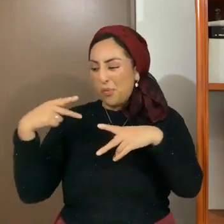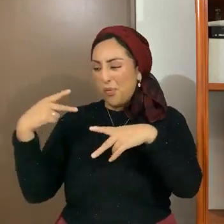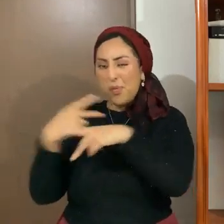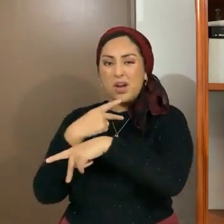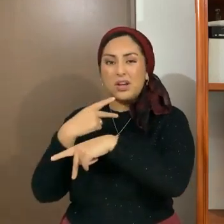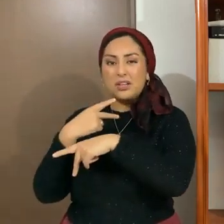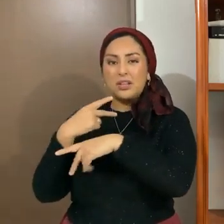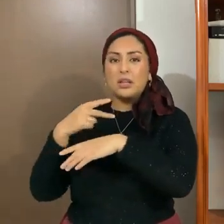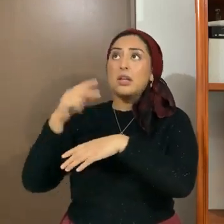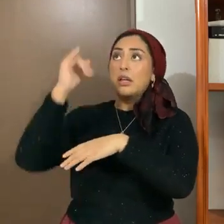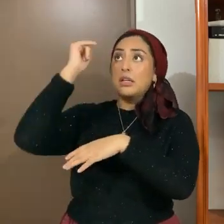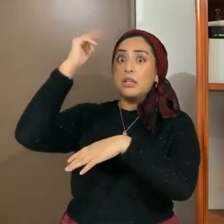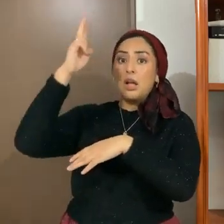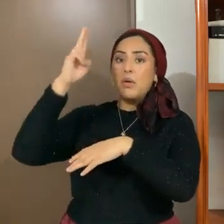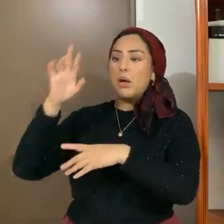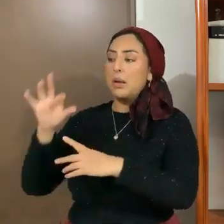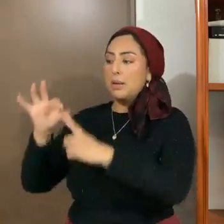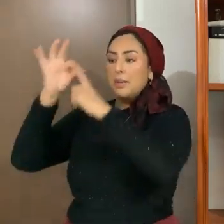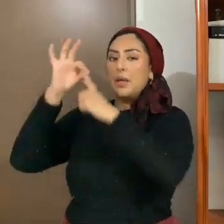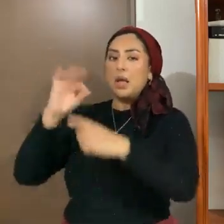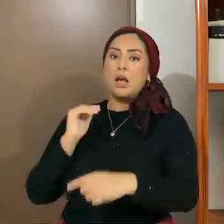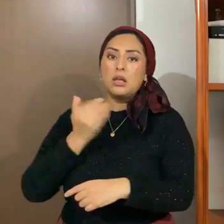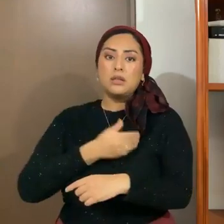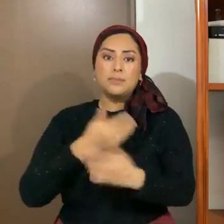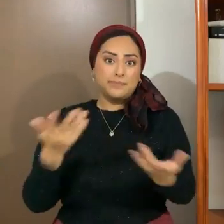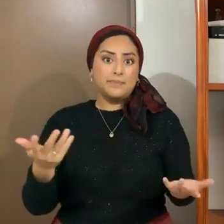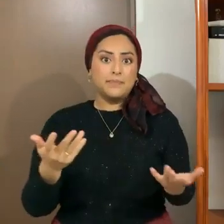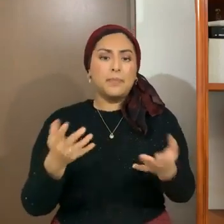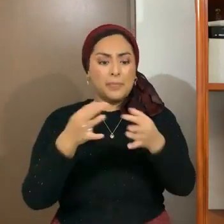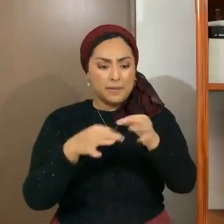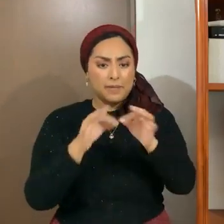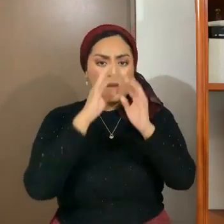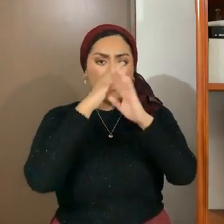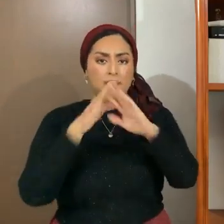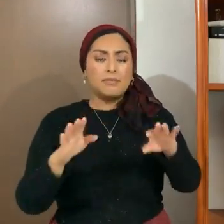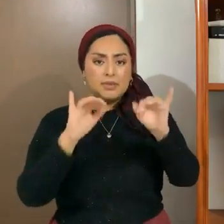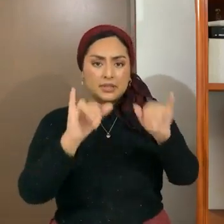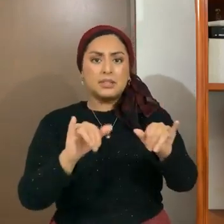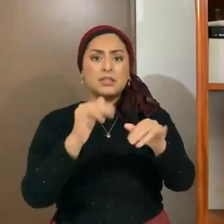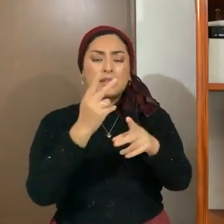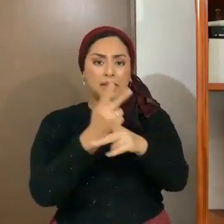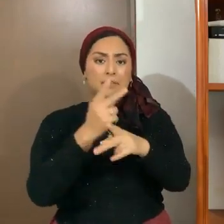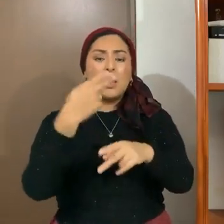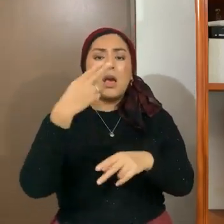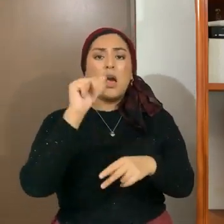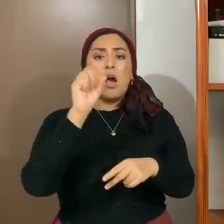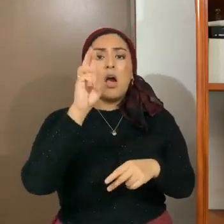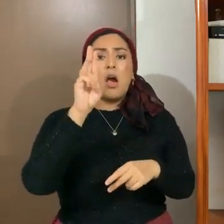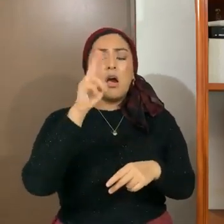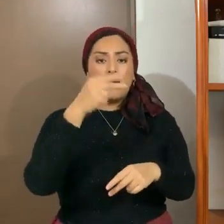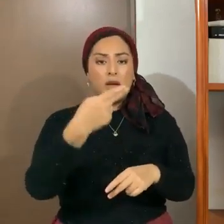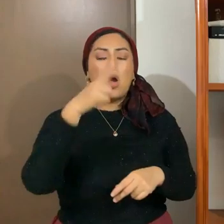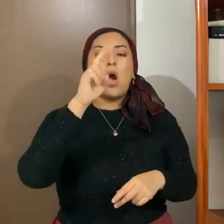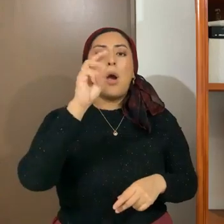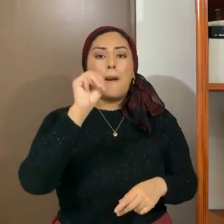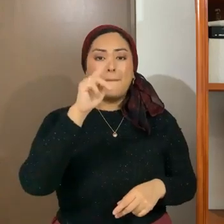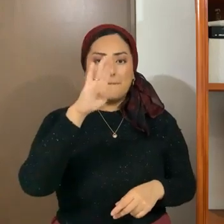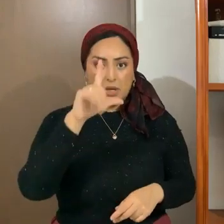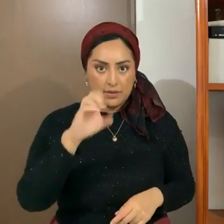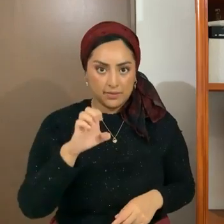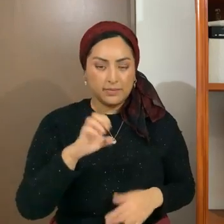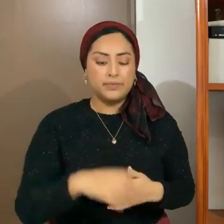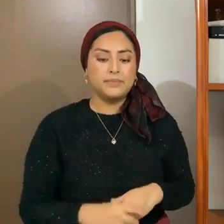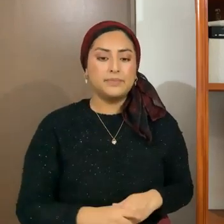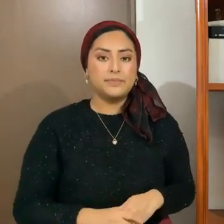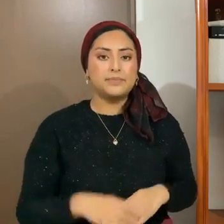del mundo y lo menospreciado escogió Elohim. Entonces seamos humildes. Y vamos a ver esta otra cita, vamos adelantito a